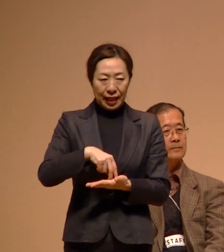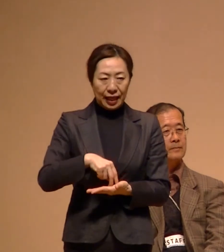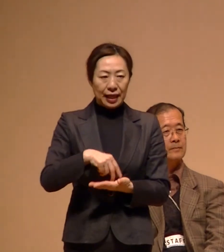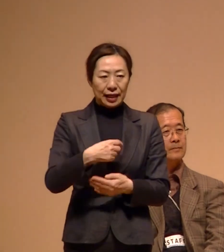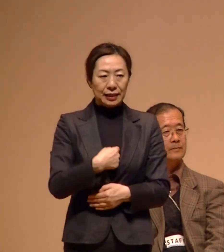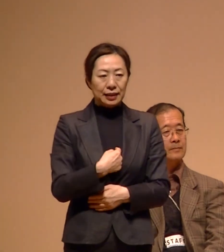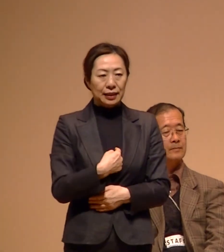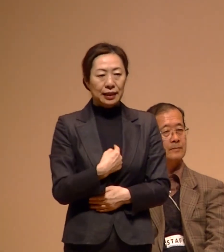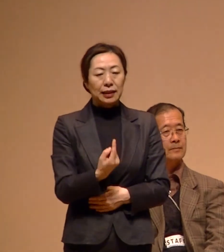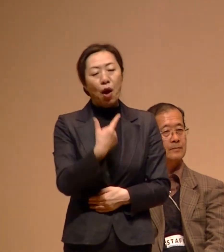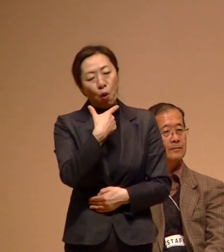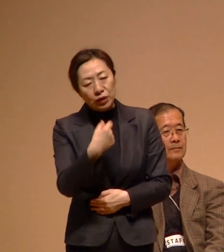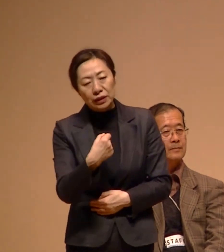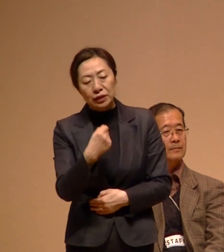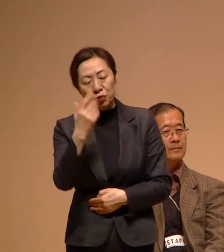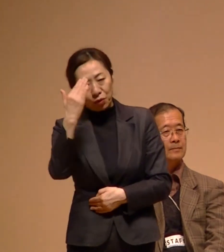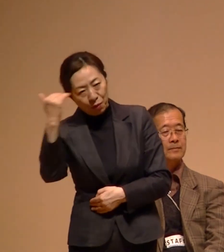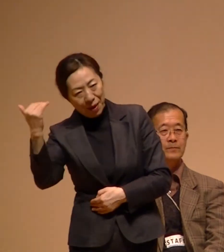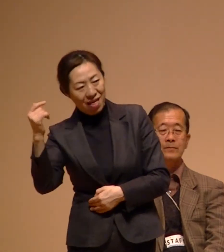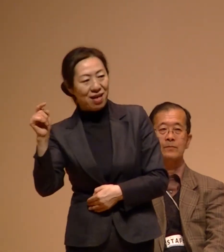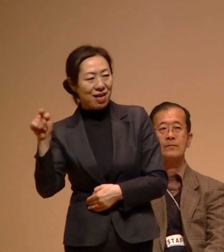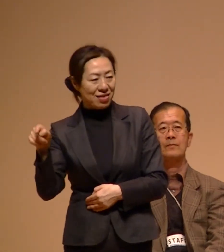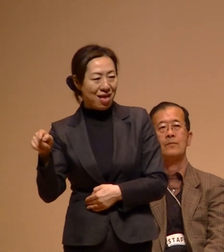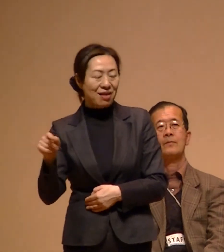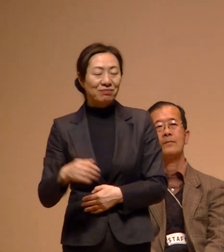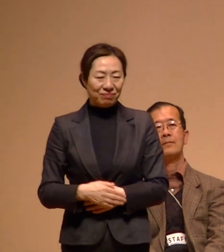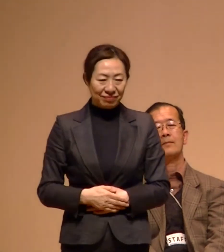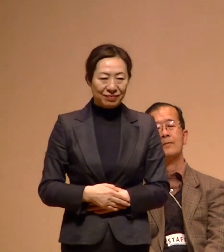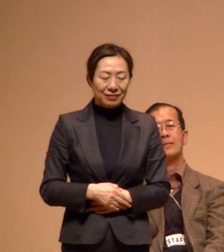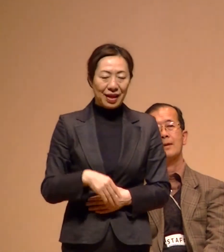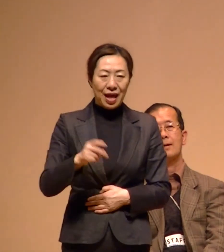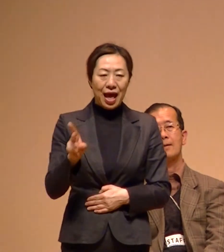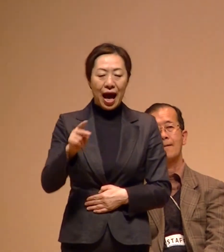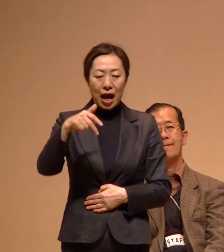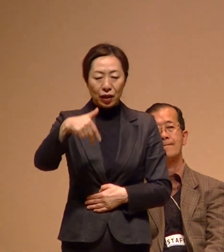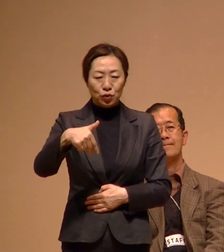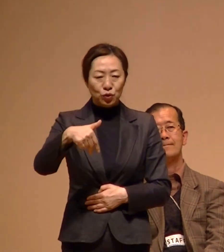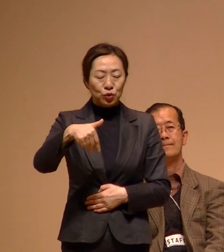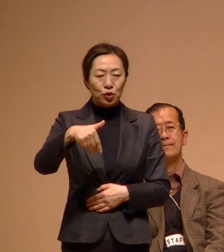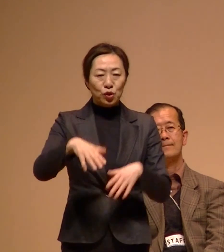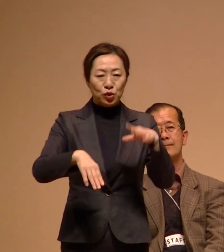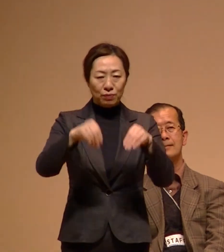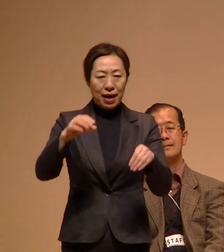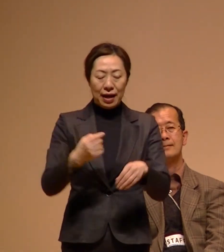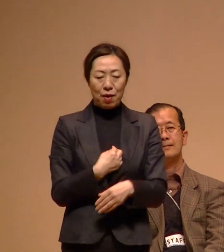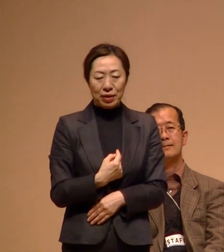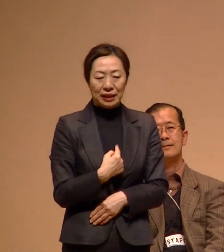来ていただきたいという依頼もありまして、蓮沼から参りました、